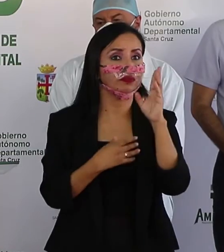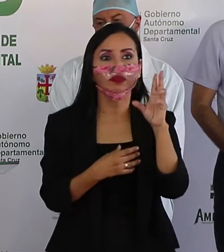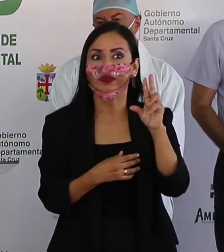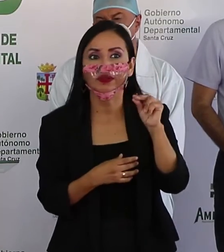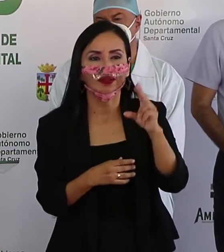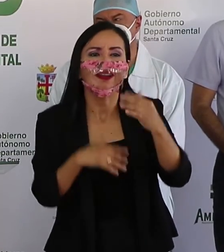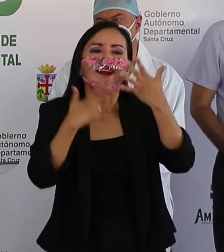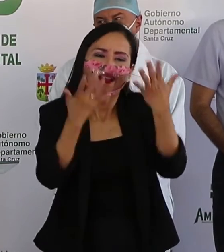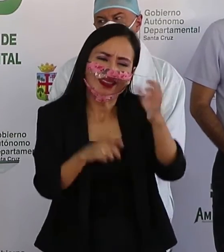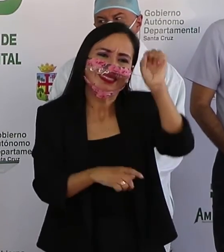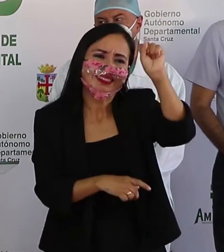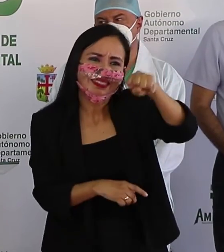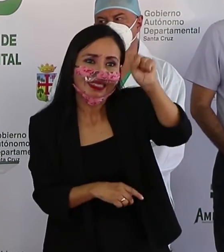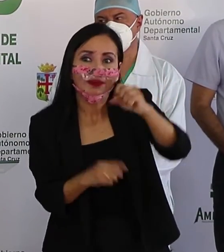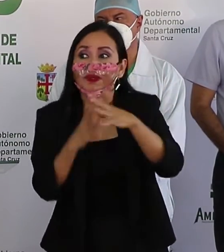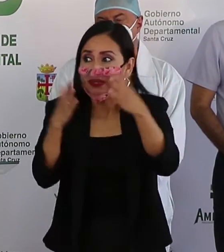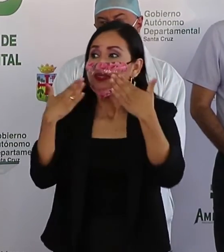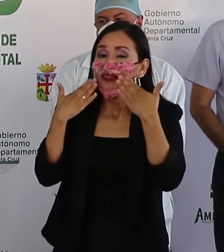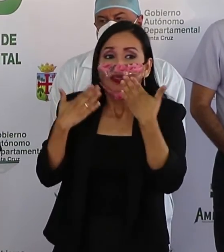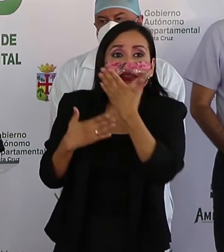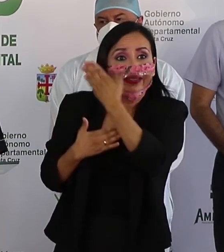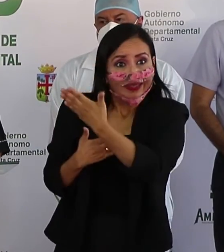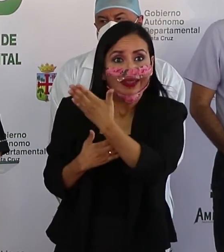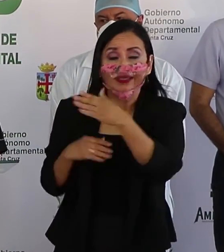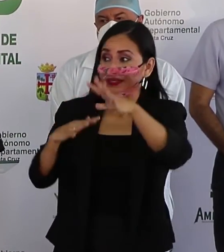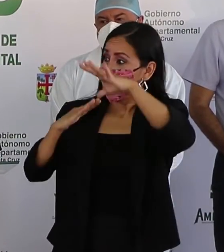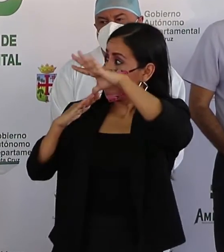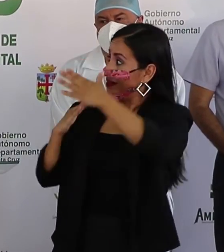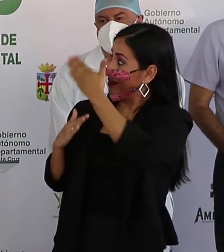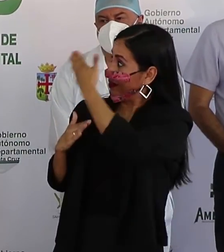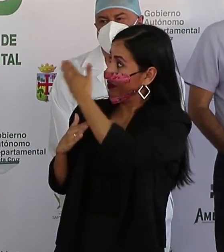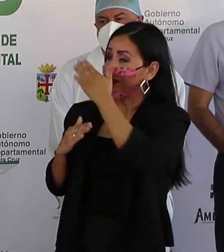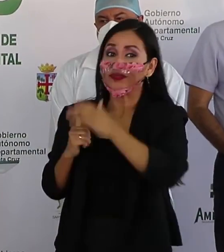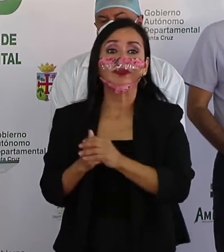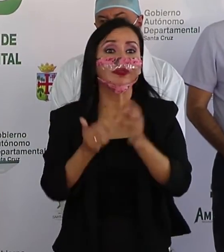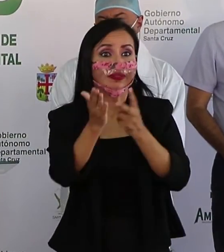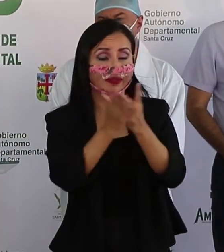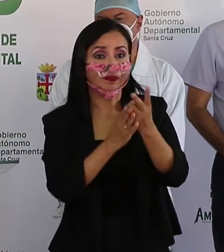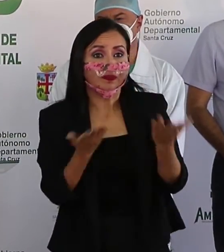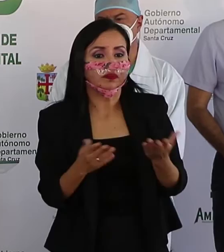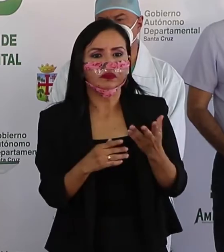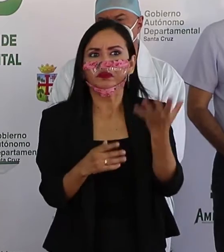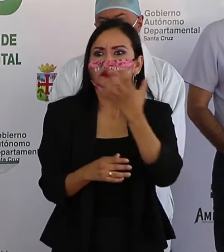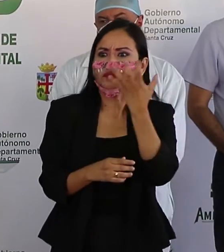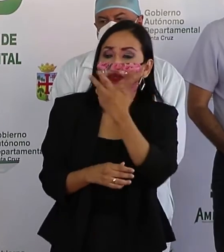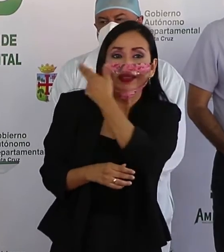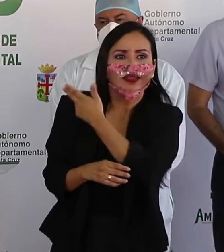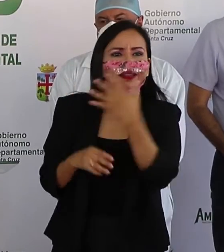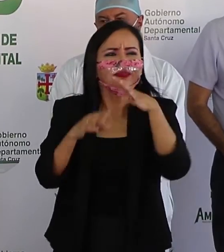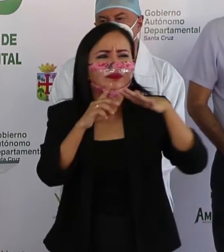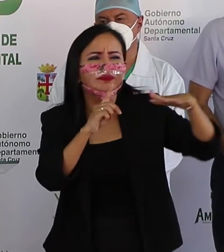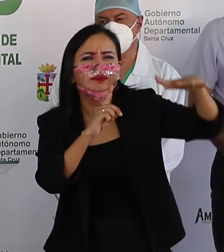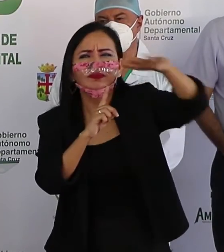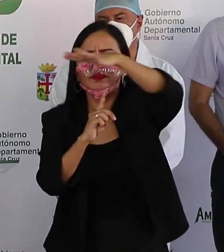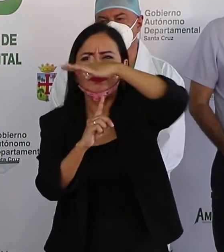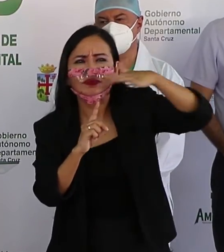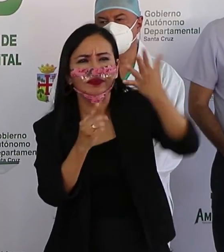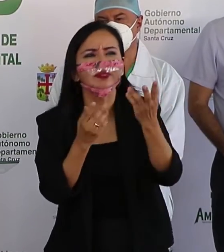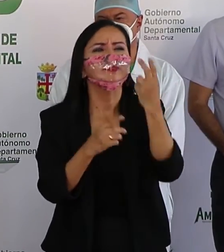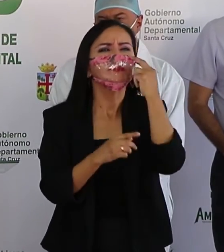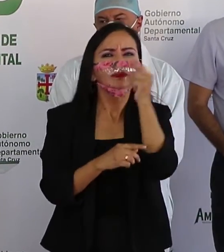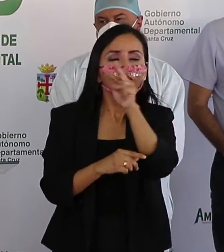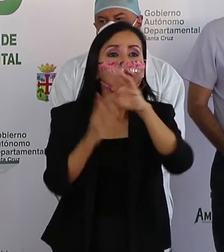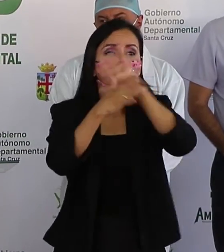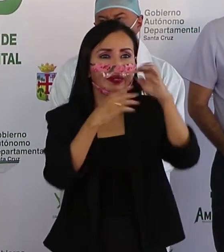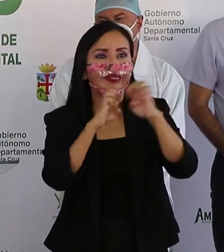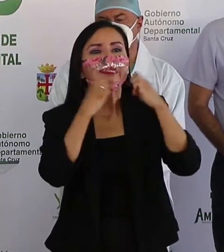cierto, hay, y le agradezco mucho al señor cónsul por esa valoración que ha hecho del trabajo de